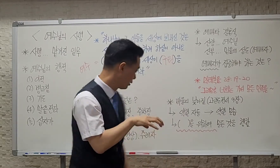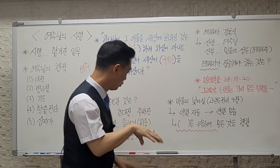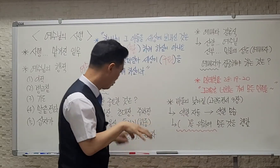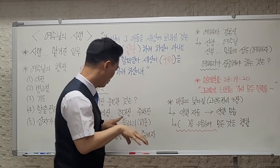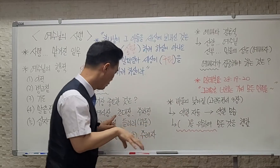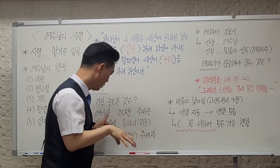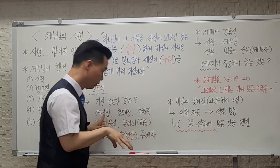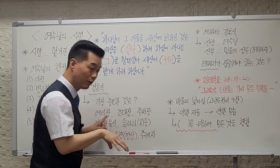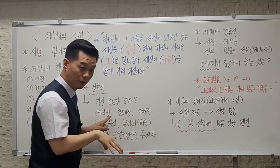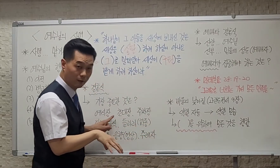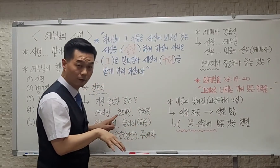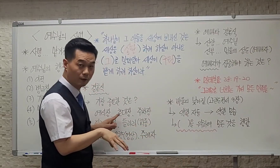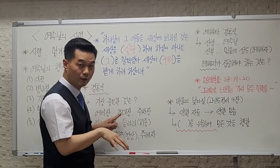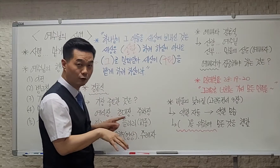장소? 주보.